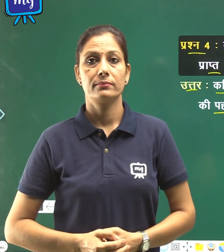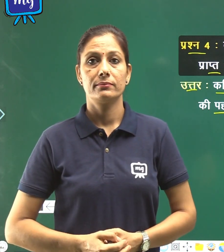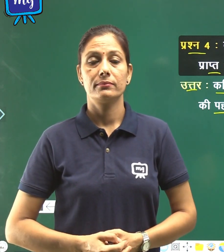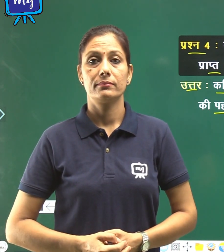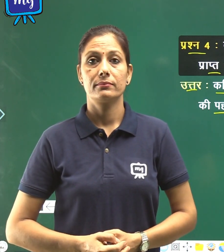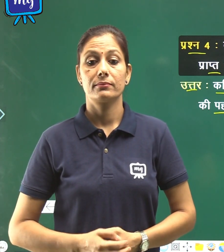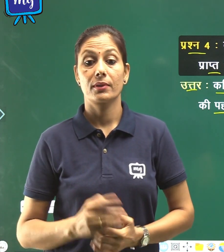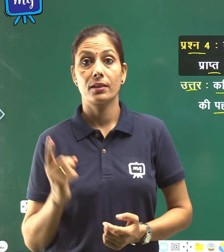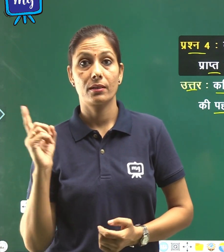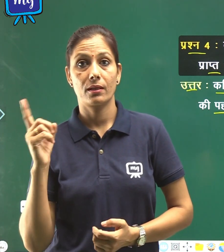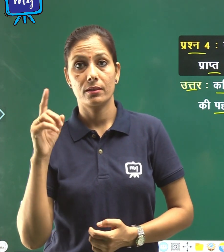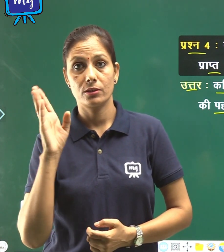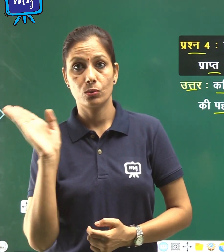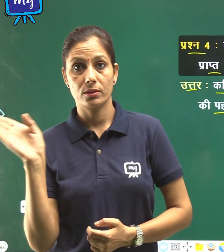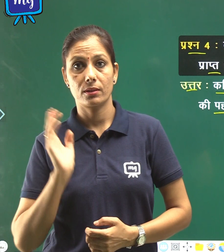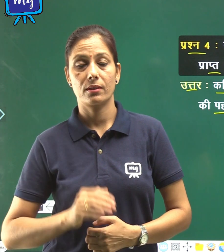कि यह दिशा